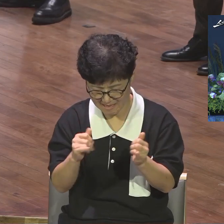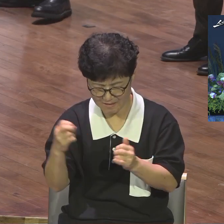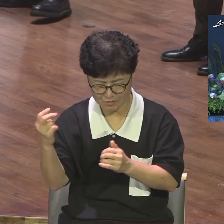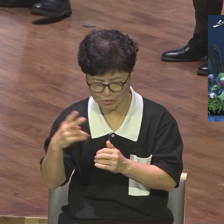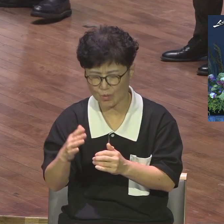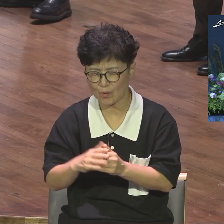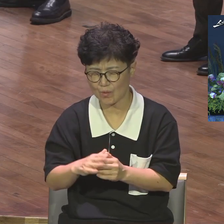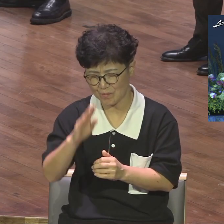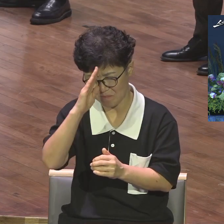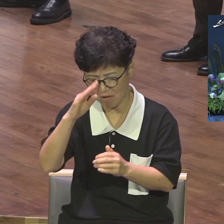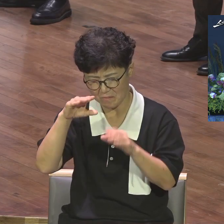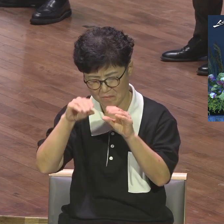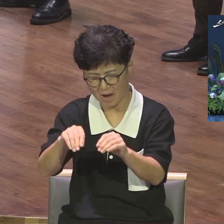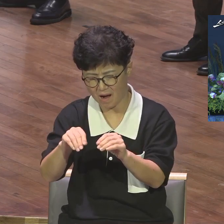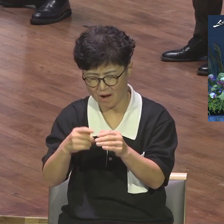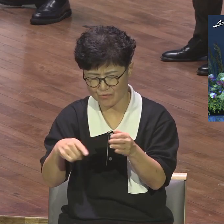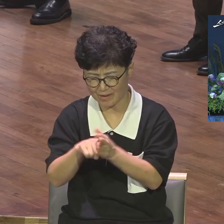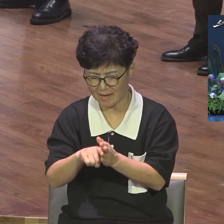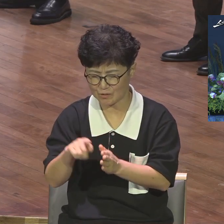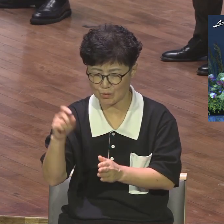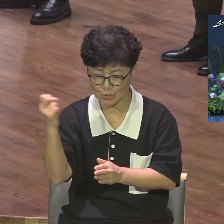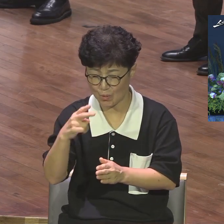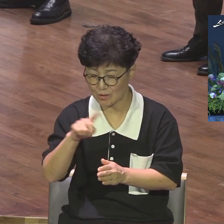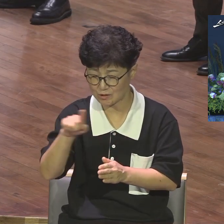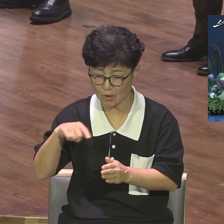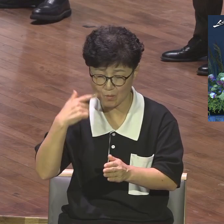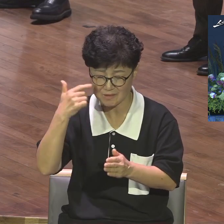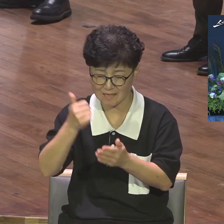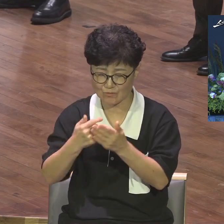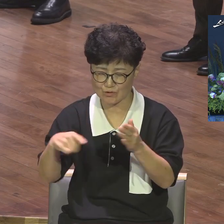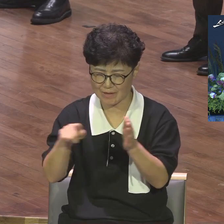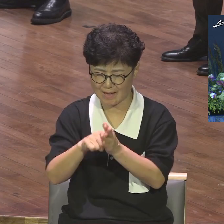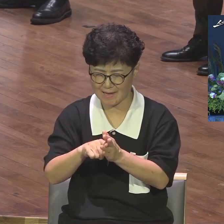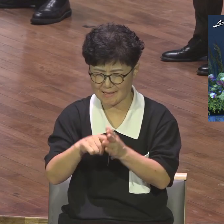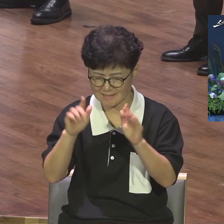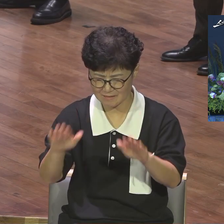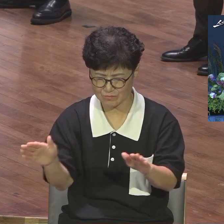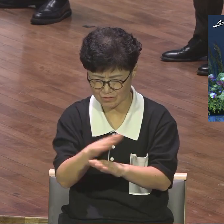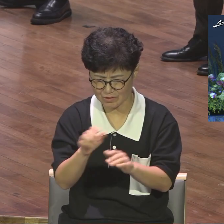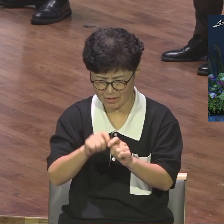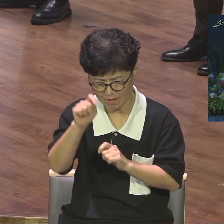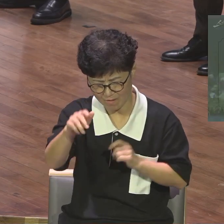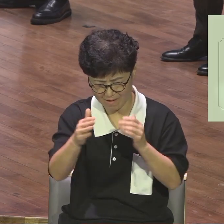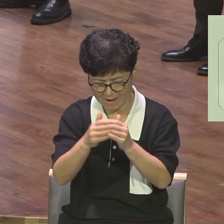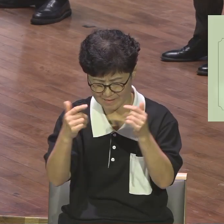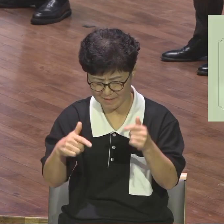사역 위에 지금부터 영원토록 함께 하실지어다. 아멘.